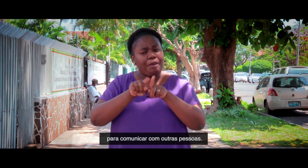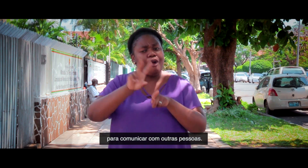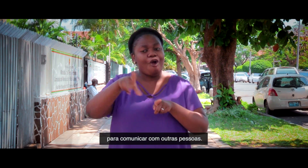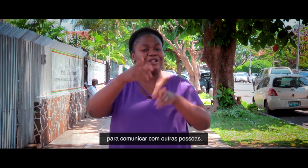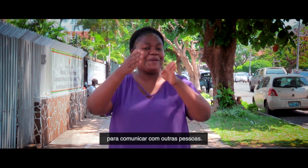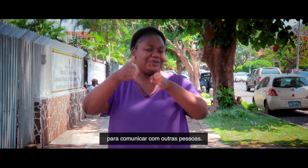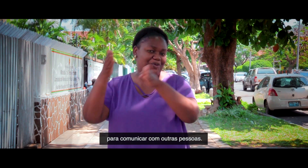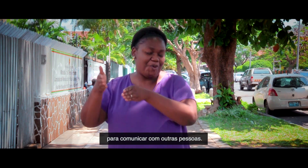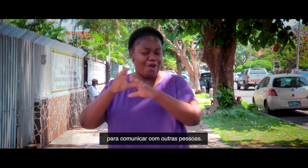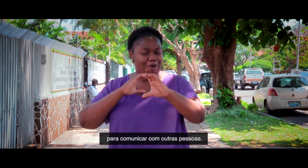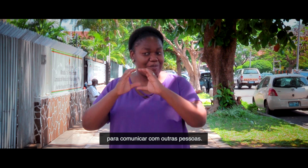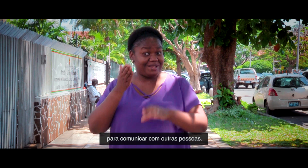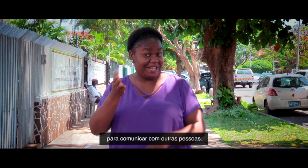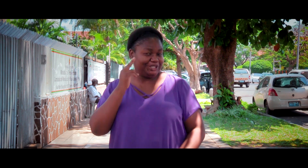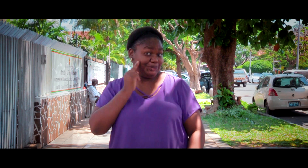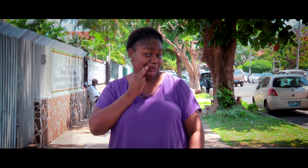com outras pessoas.